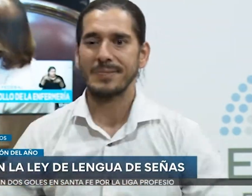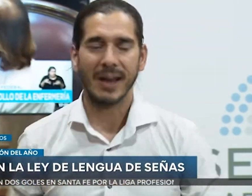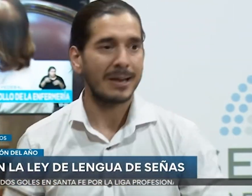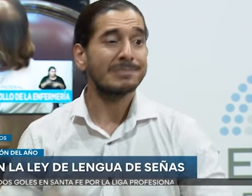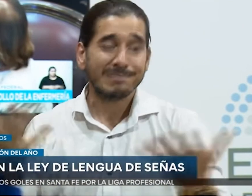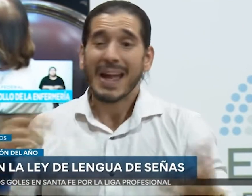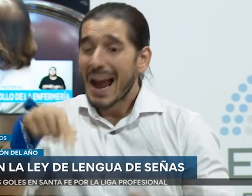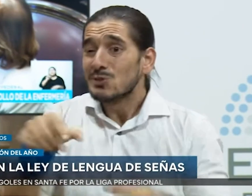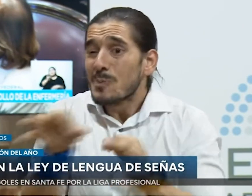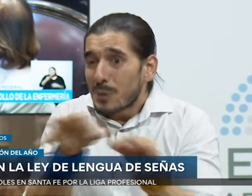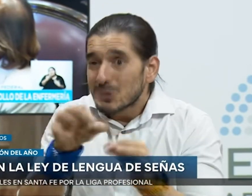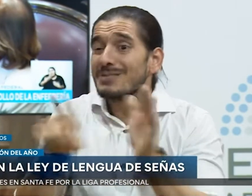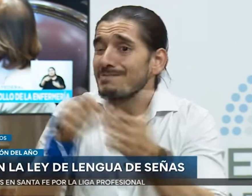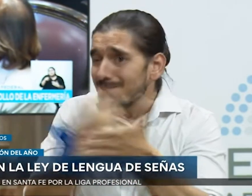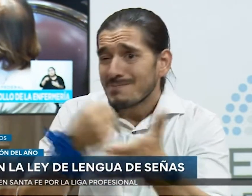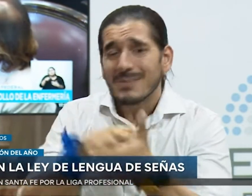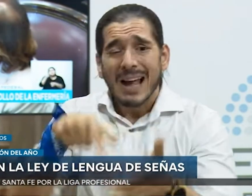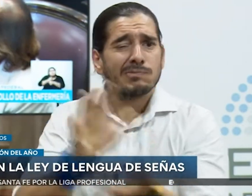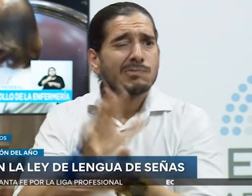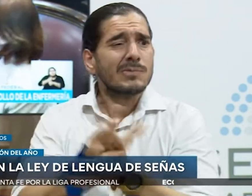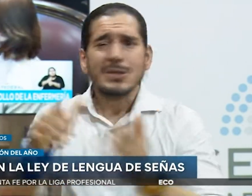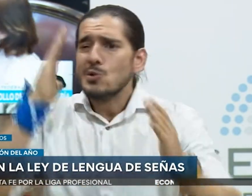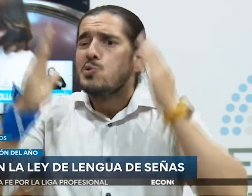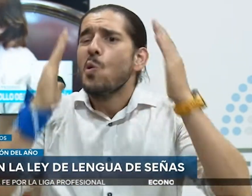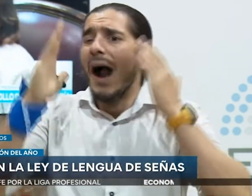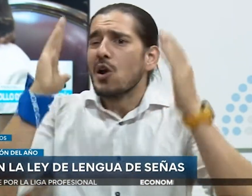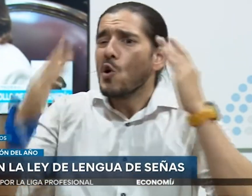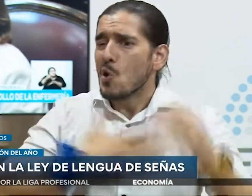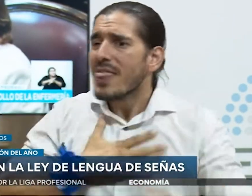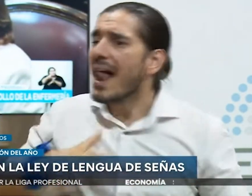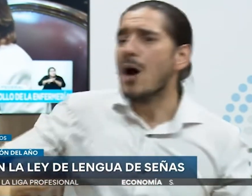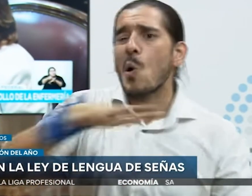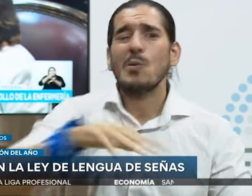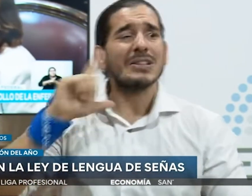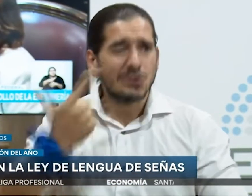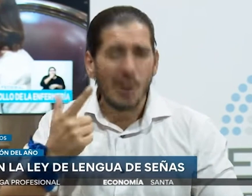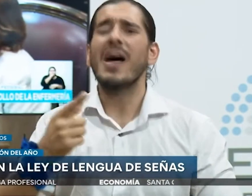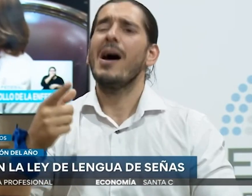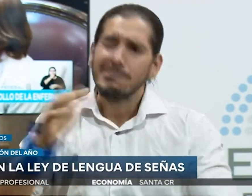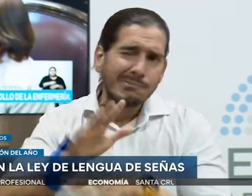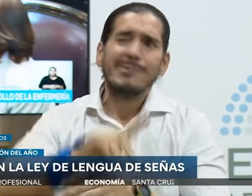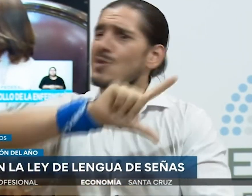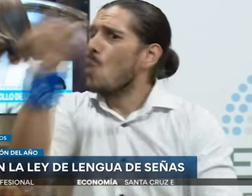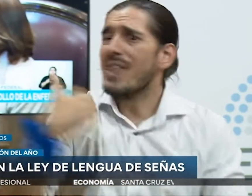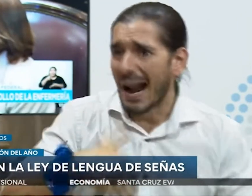vamos a poder seguir creciendo creciendo porque cambia la perspectiva con la cual se mira la comunidad sorda es un sueño de la comunidad